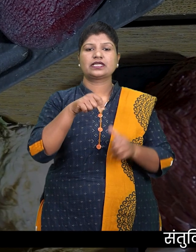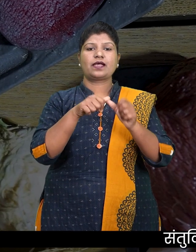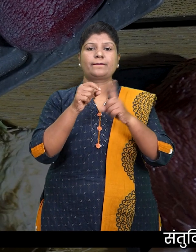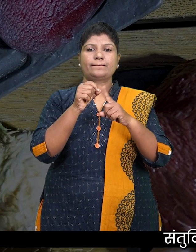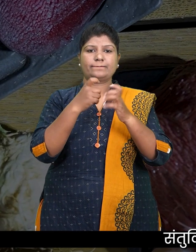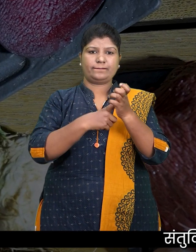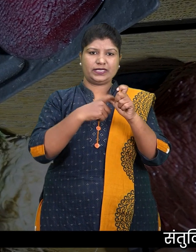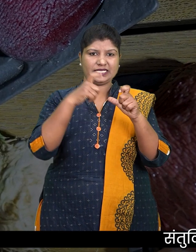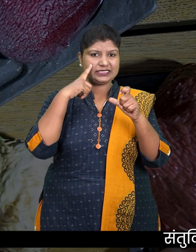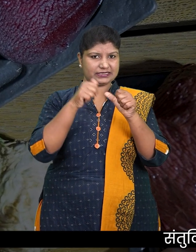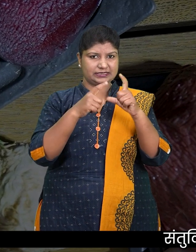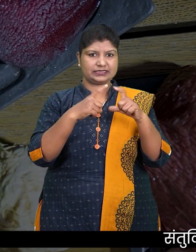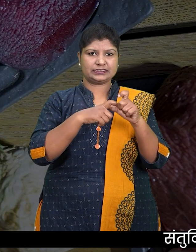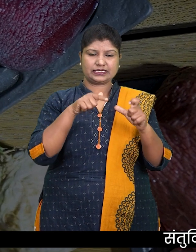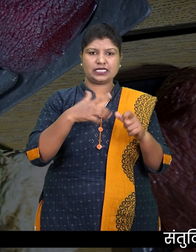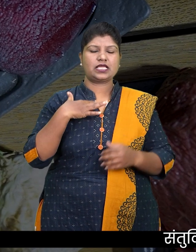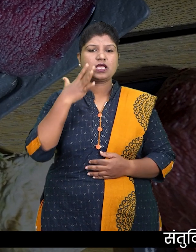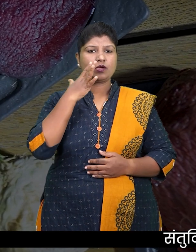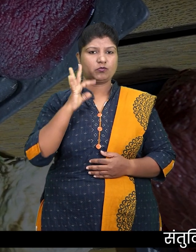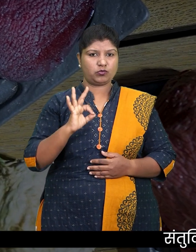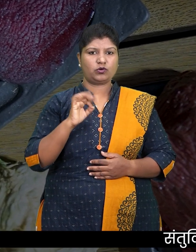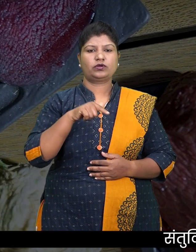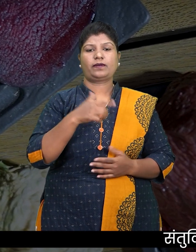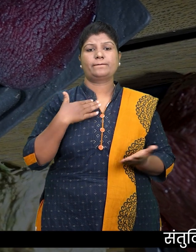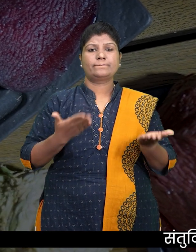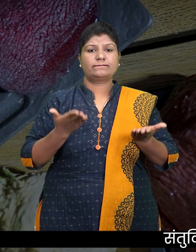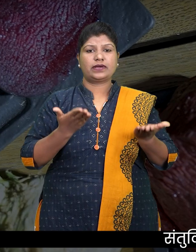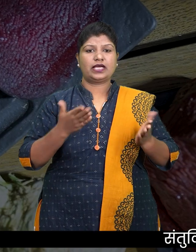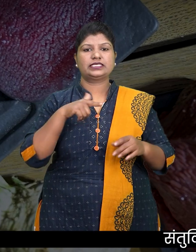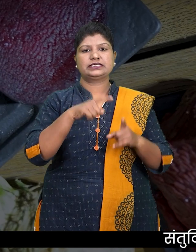संतुलित आहार के महत्व को समझ सकेंगे।